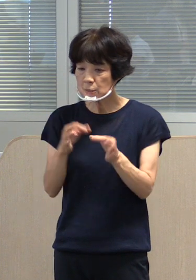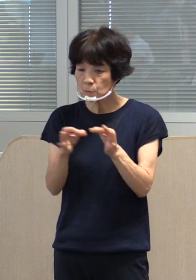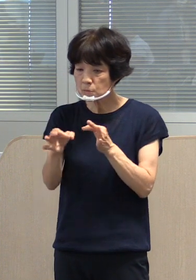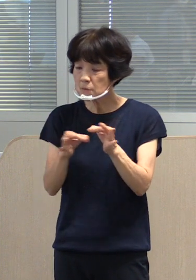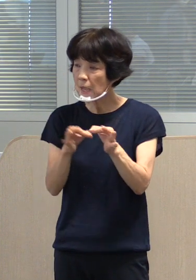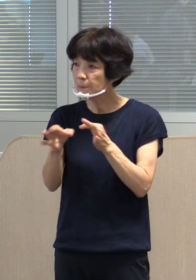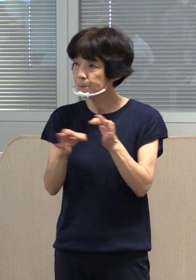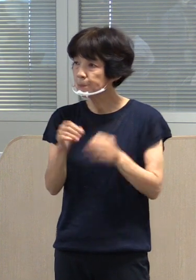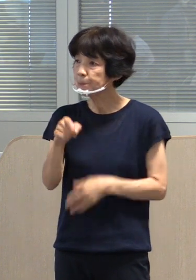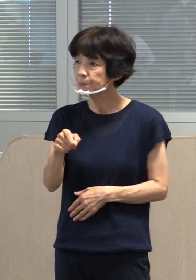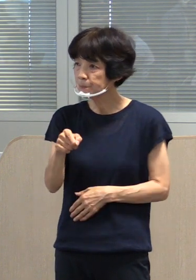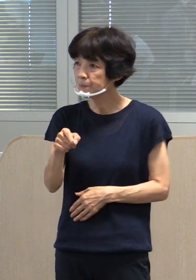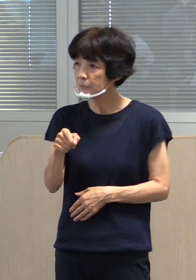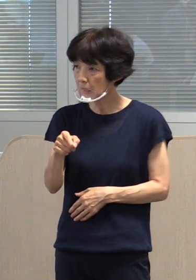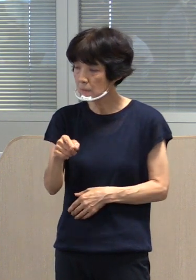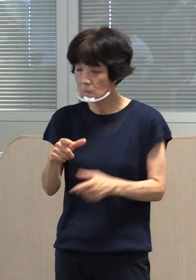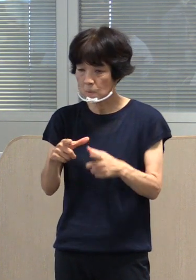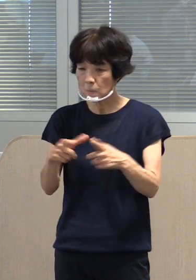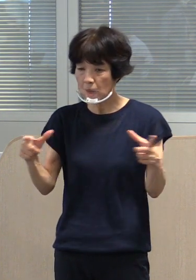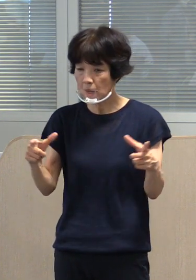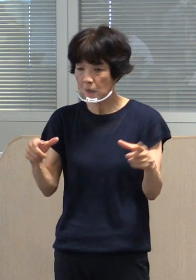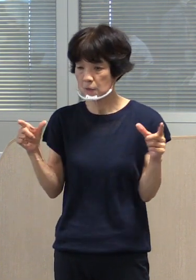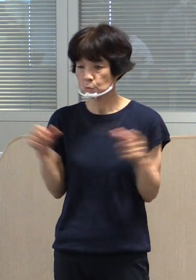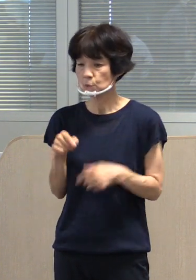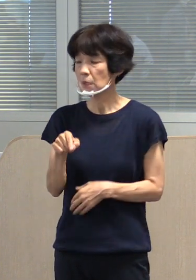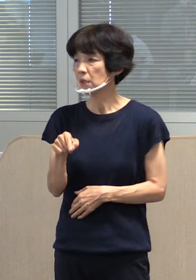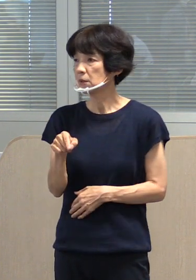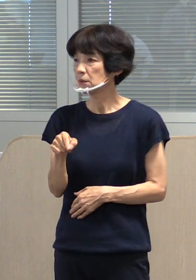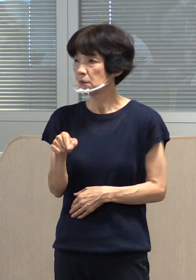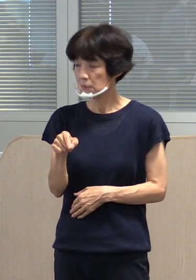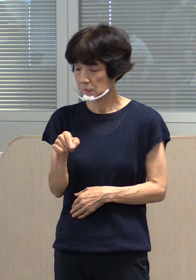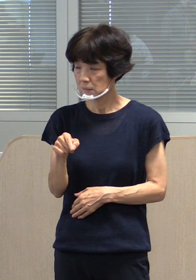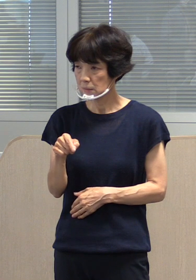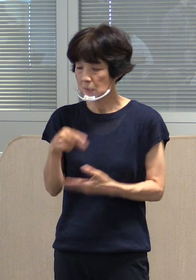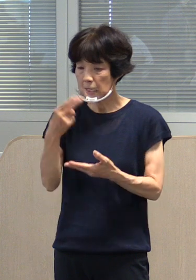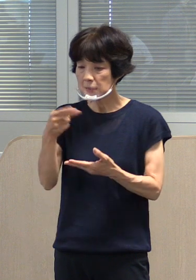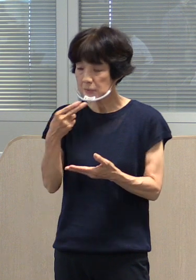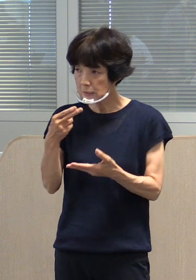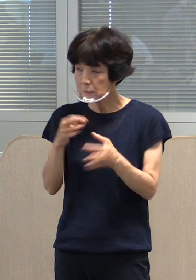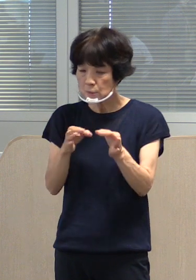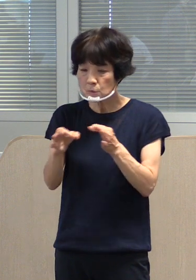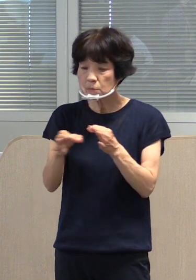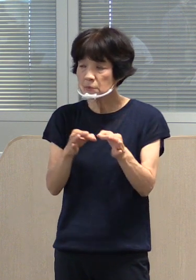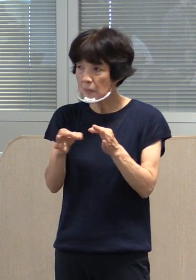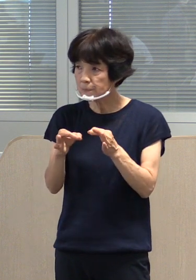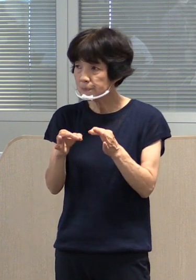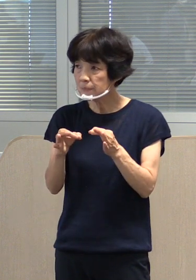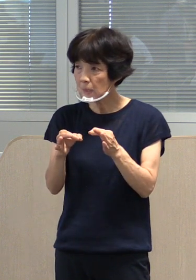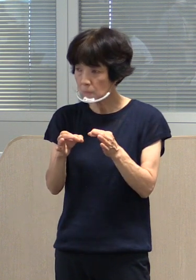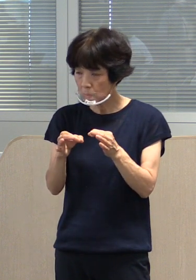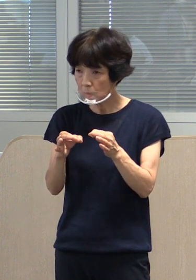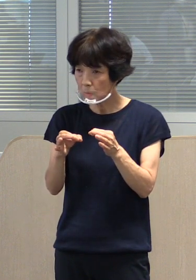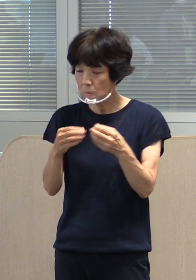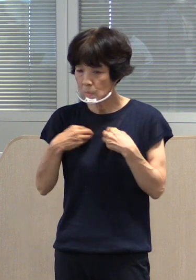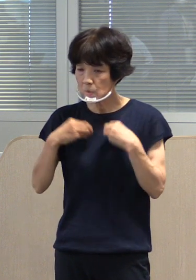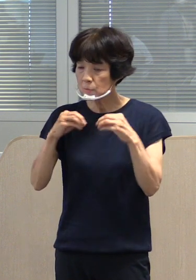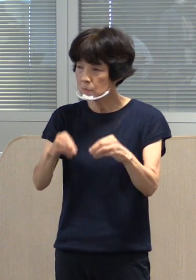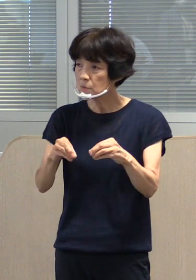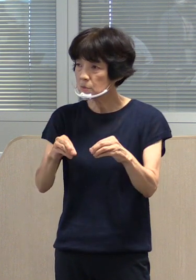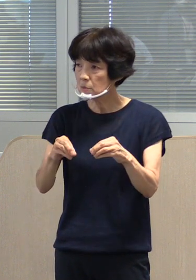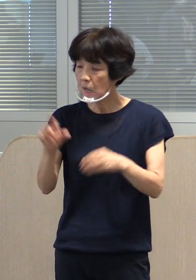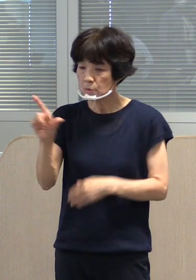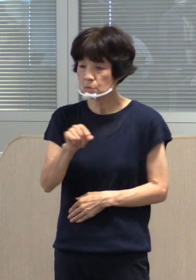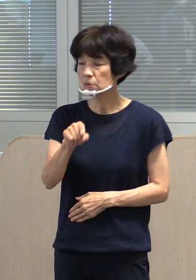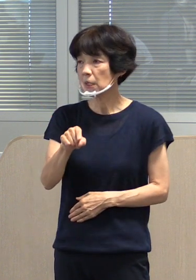がね、非常に少ないんですよ、今。あの飲食店絡みがね、少なくて、逆に言えば一般の